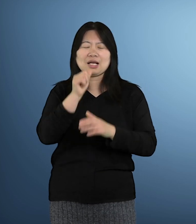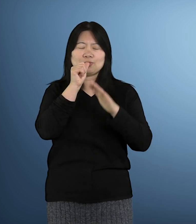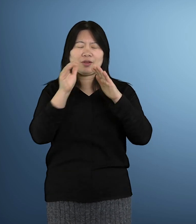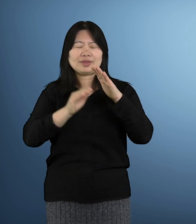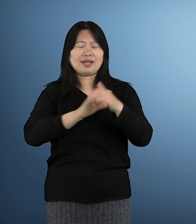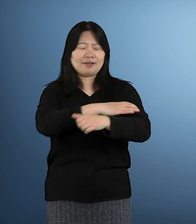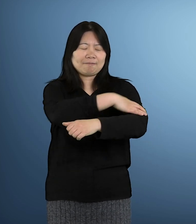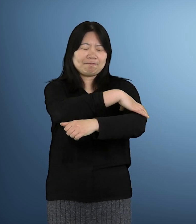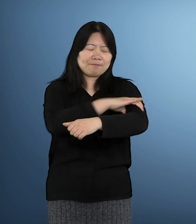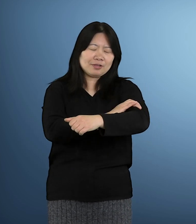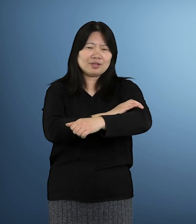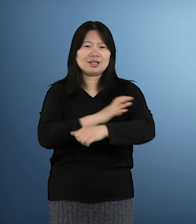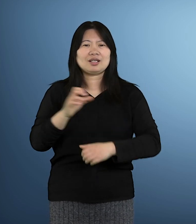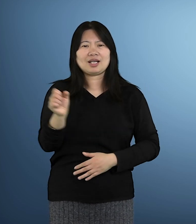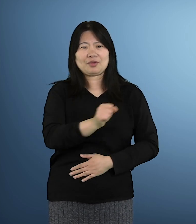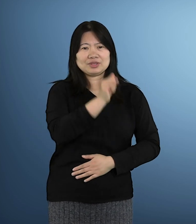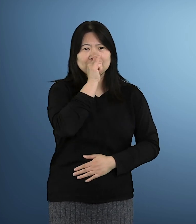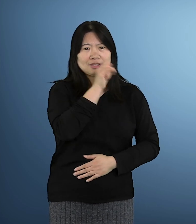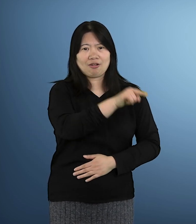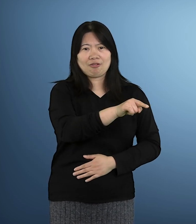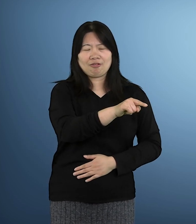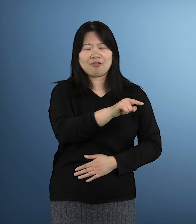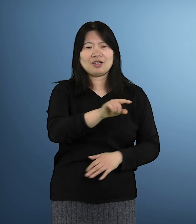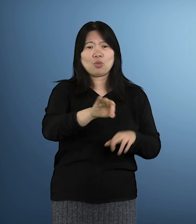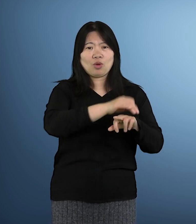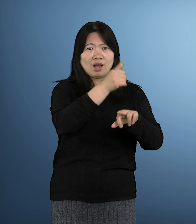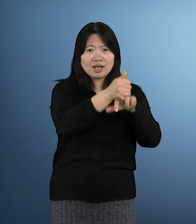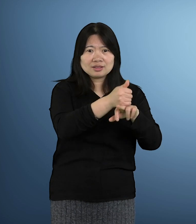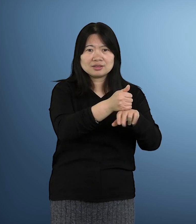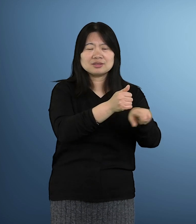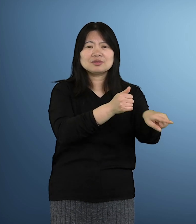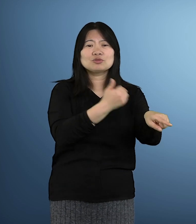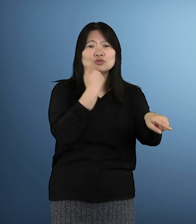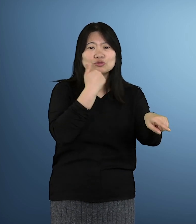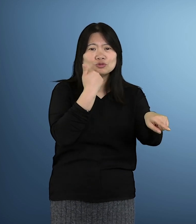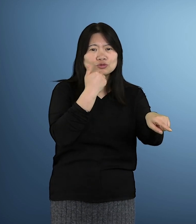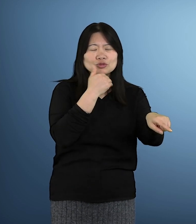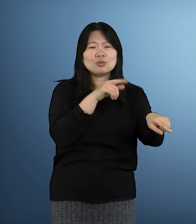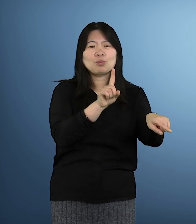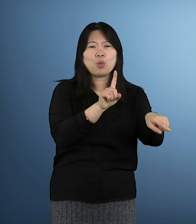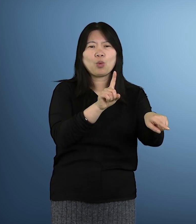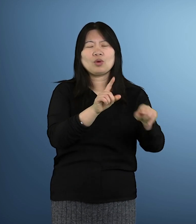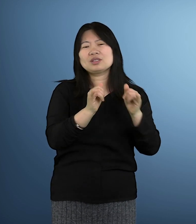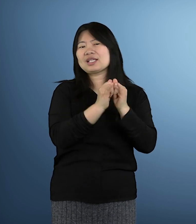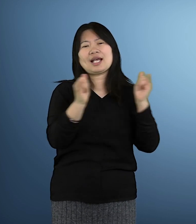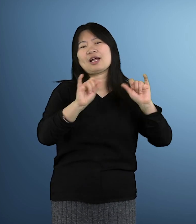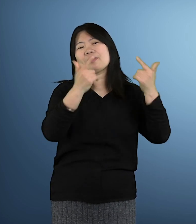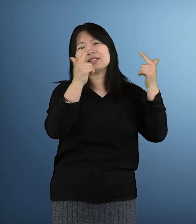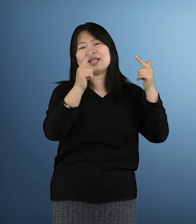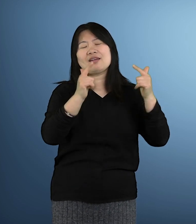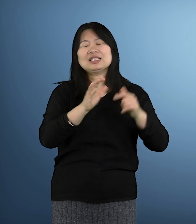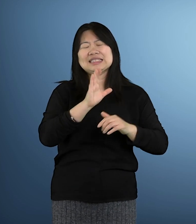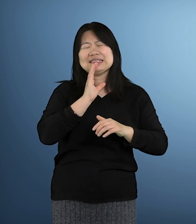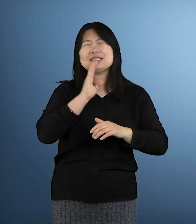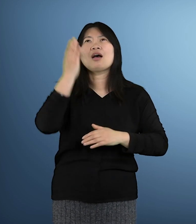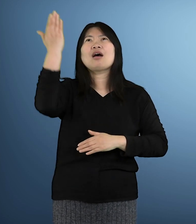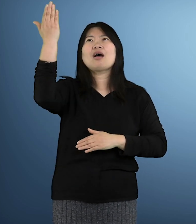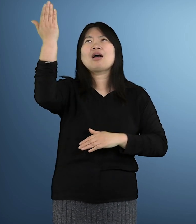국가예요. 그 국가의 황제는 사람이 아니었어요.